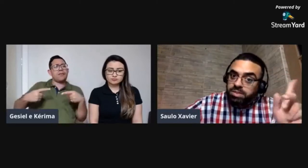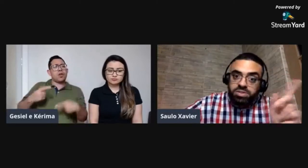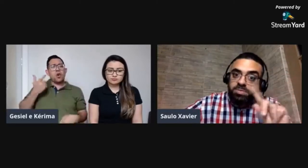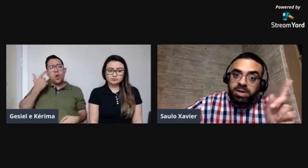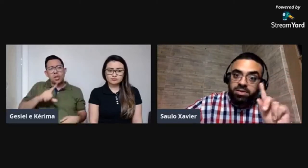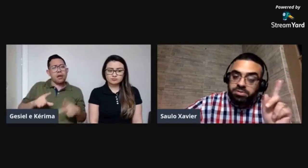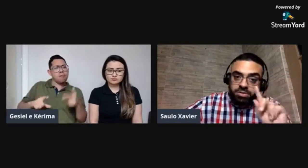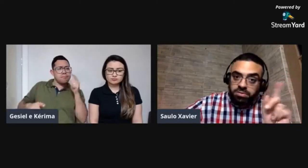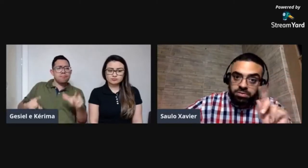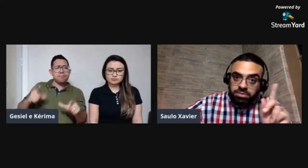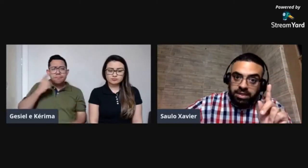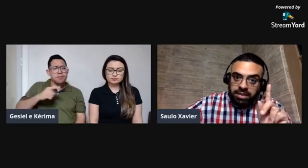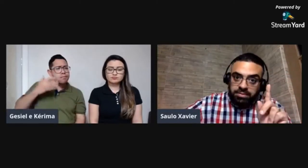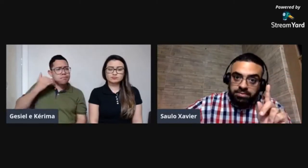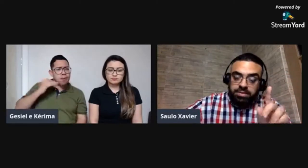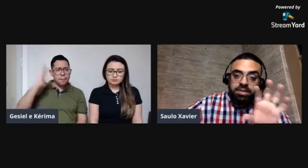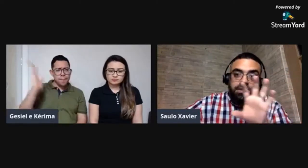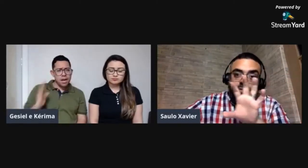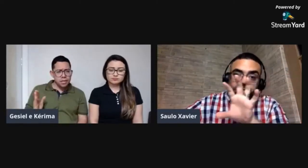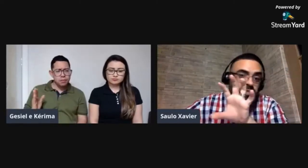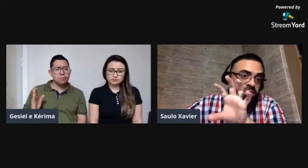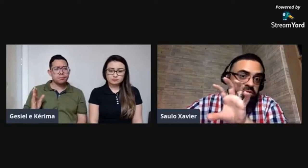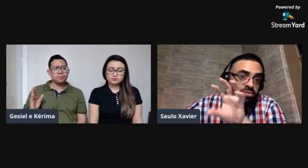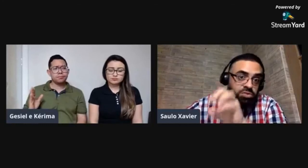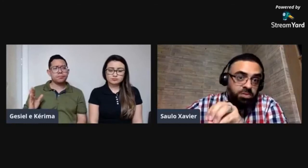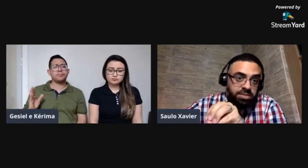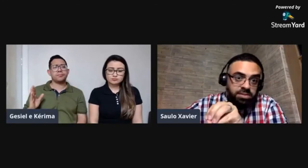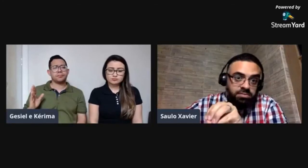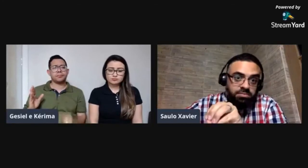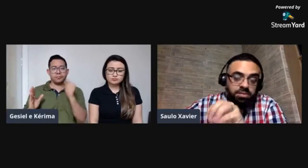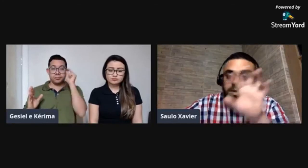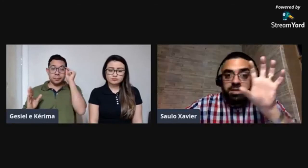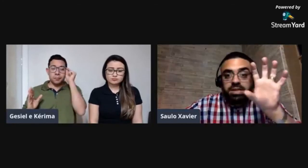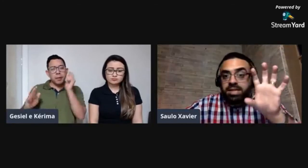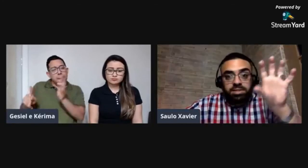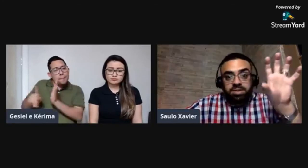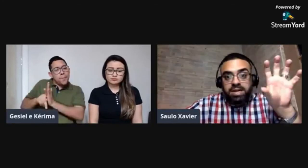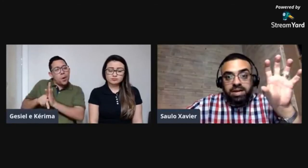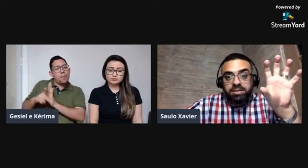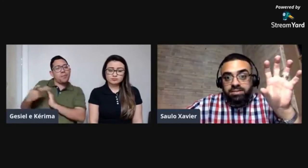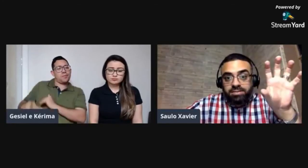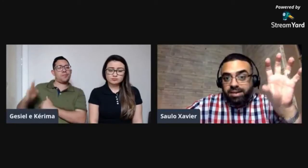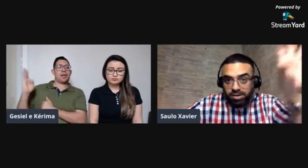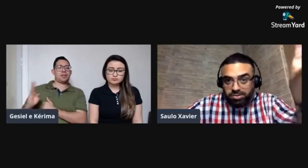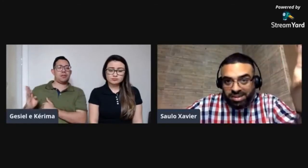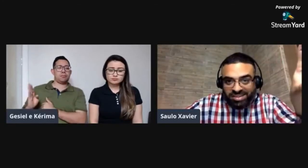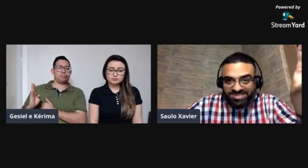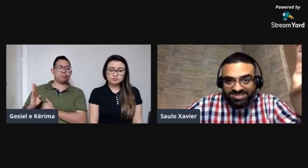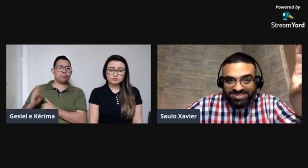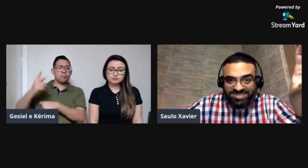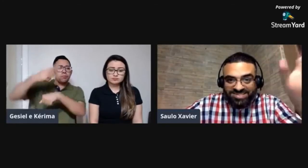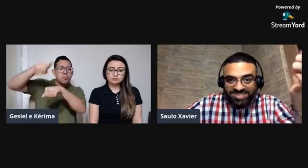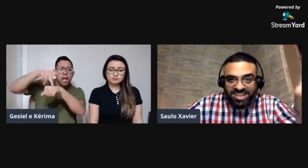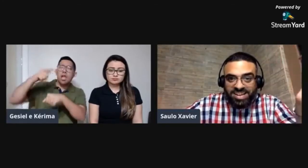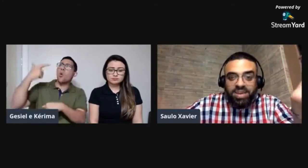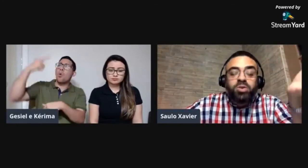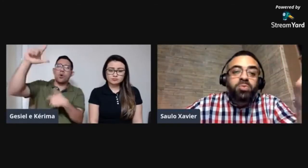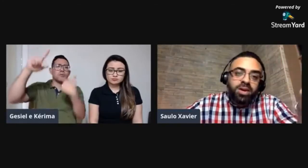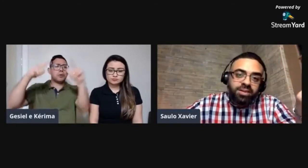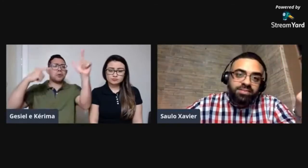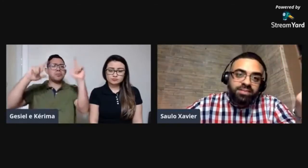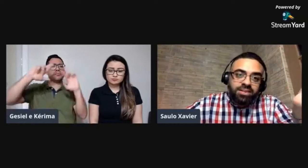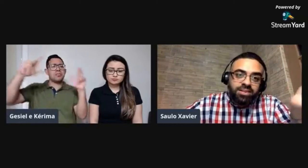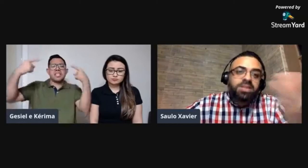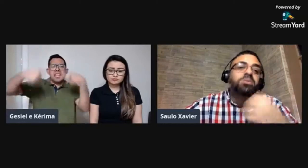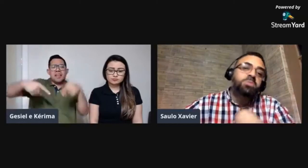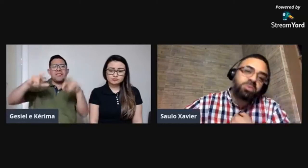Brasil não são maiores do que outro lugar. São os desafios do Brasil. E cada lugar é o lugar. Ele é como